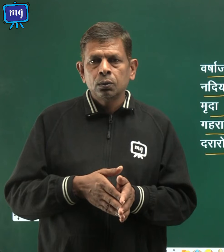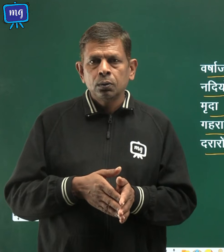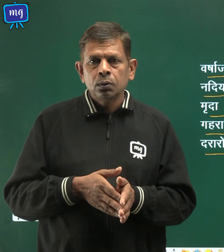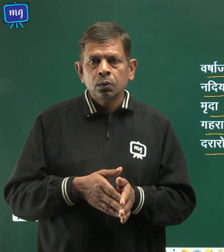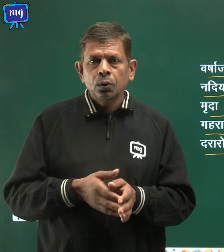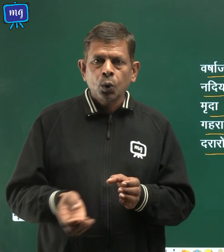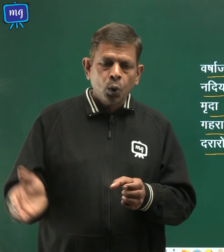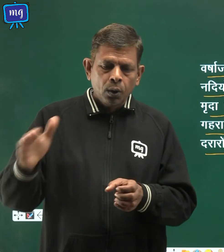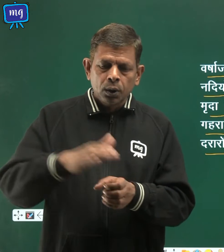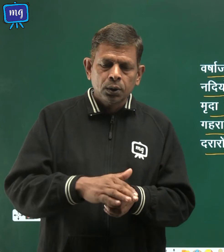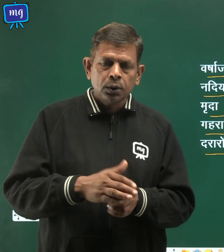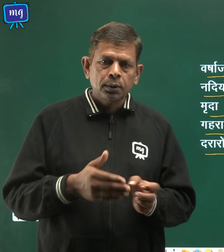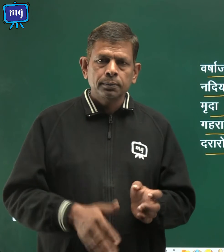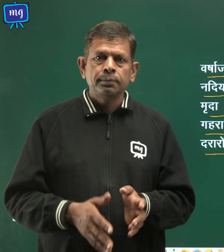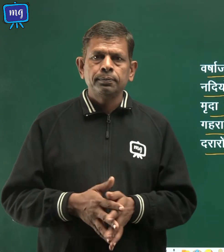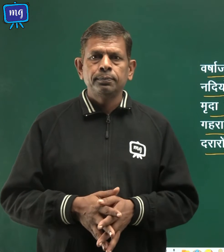भर देता है।